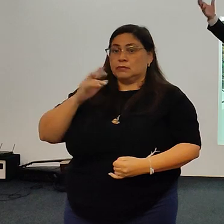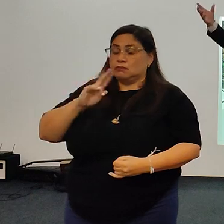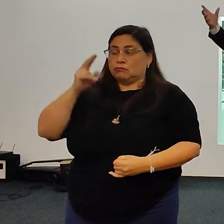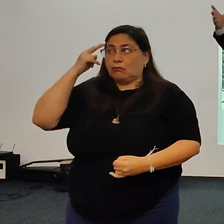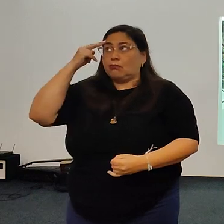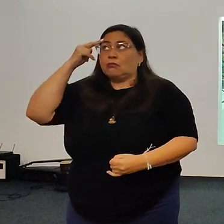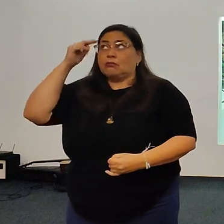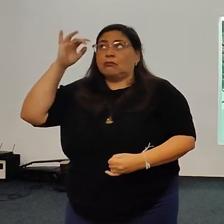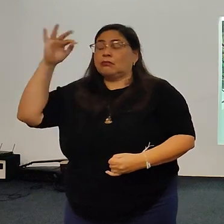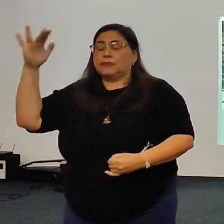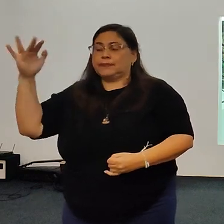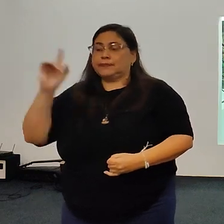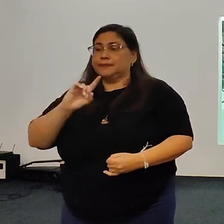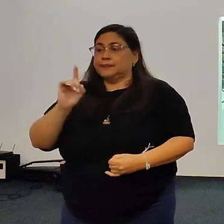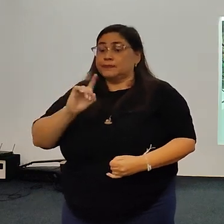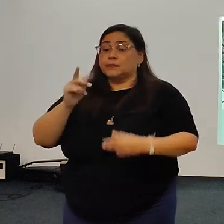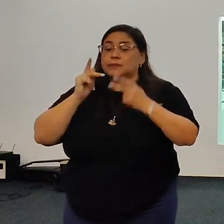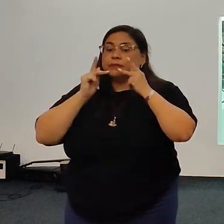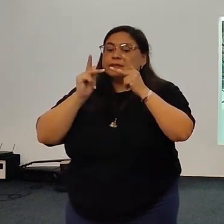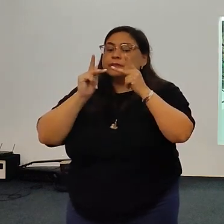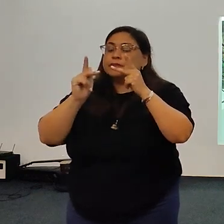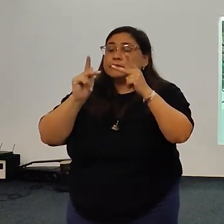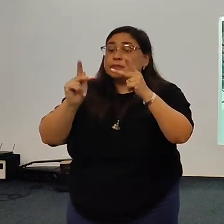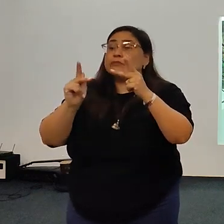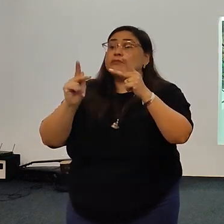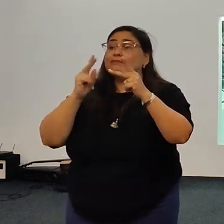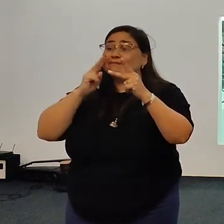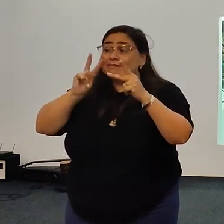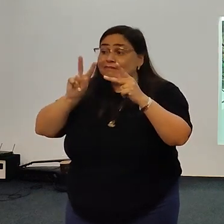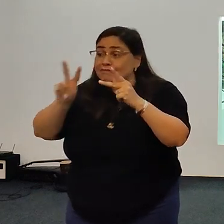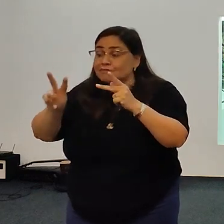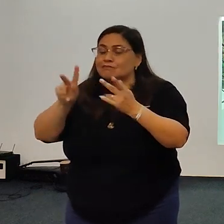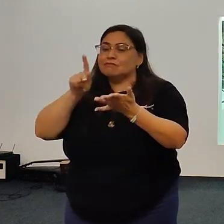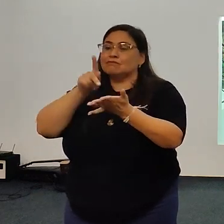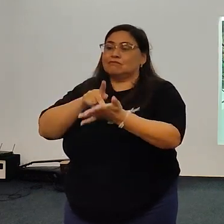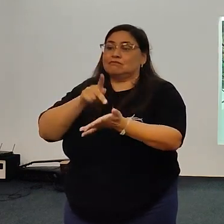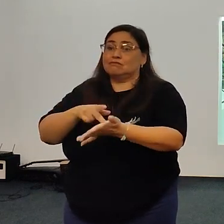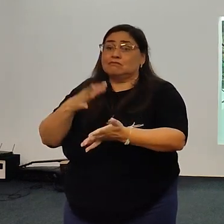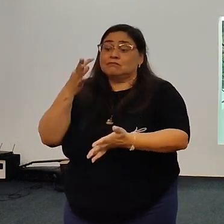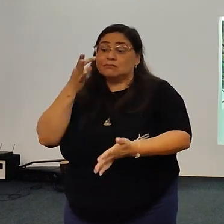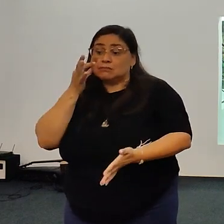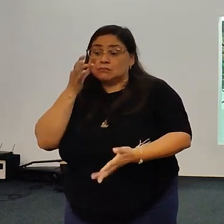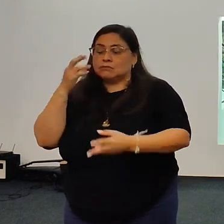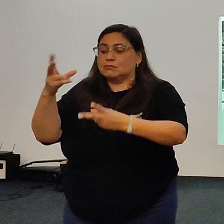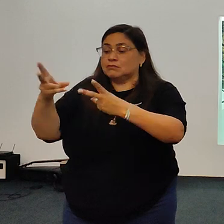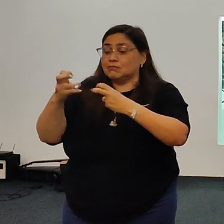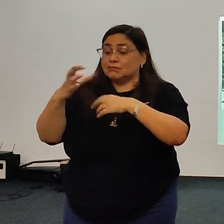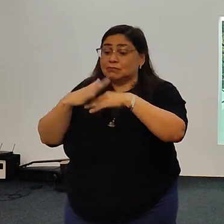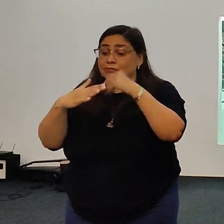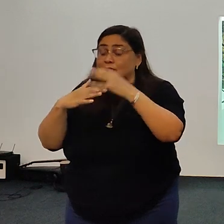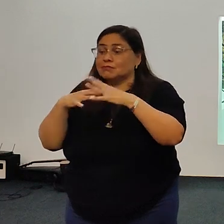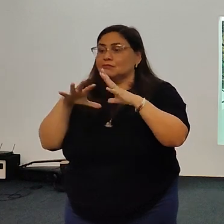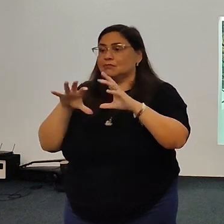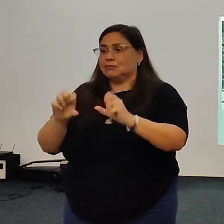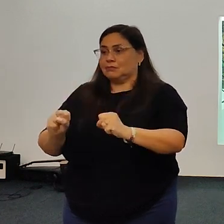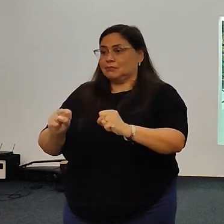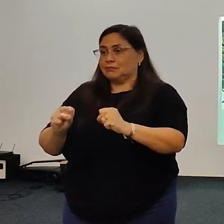sonho que tivemos, nós proclamamos o que nós vimos, ouvimos e as nossas